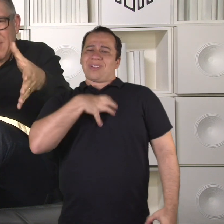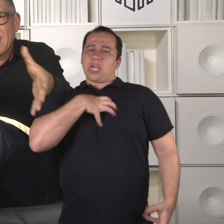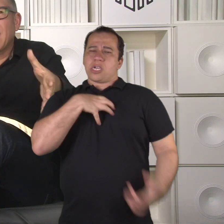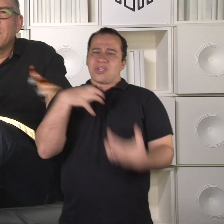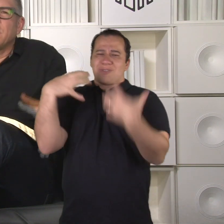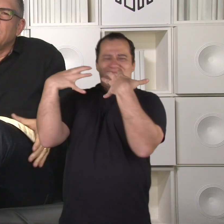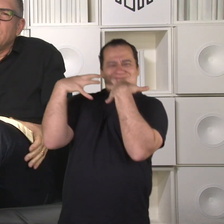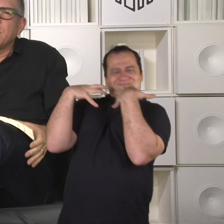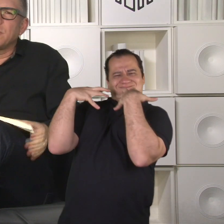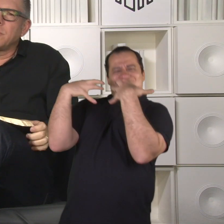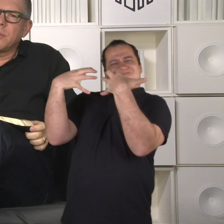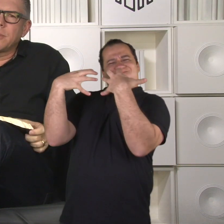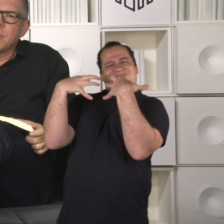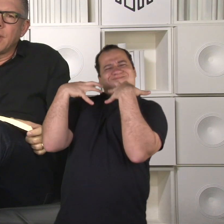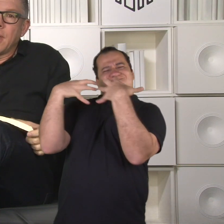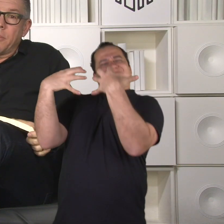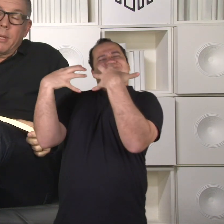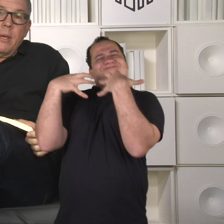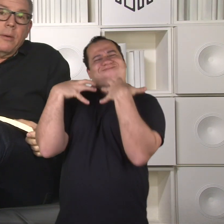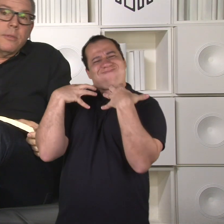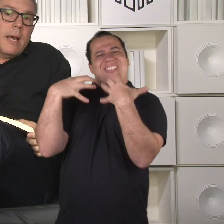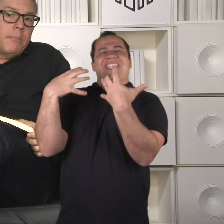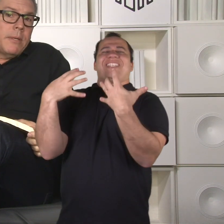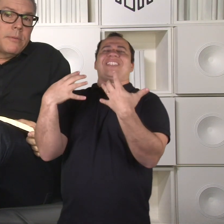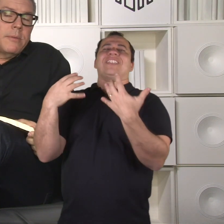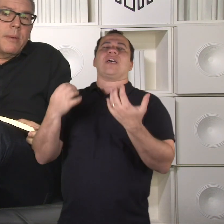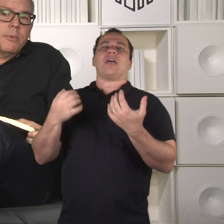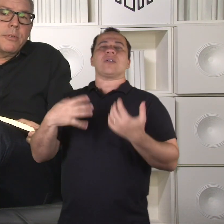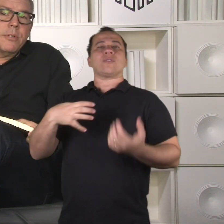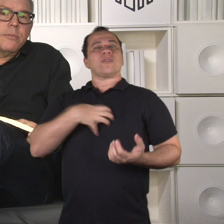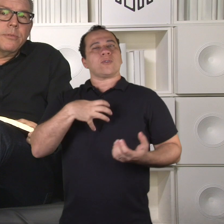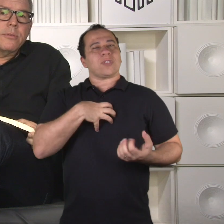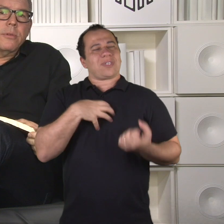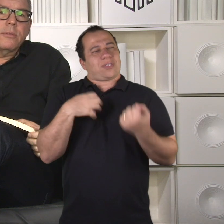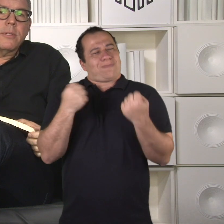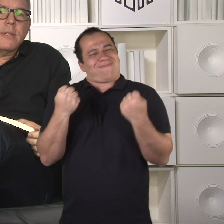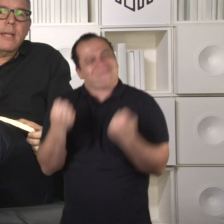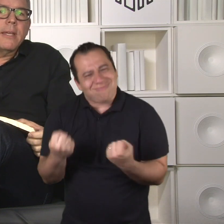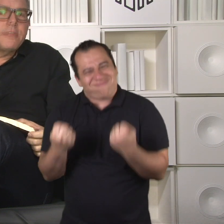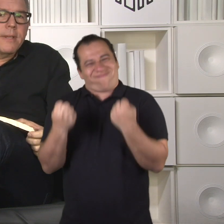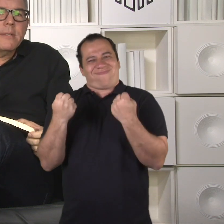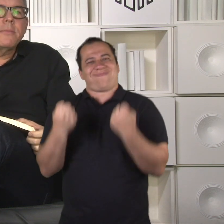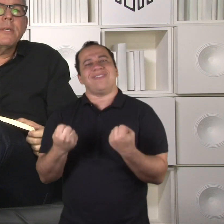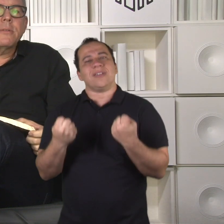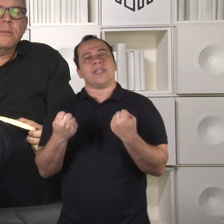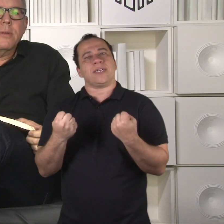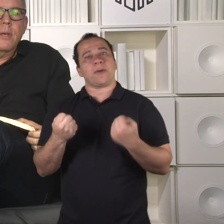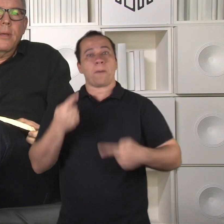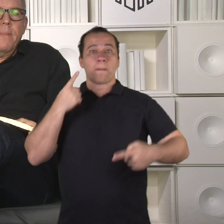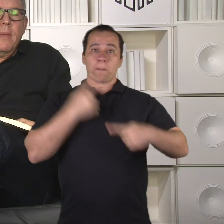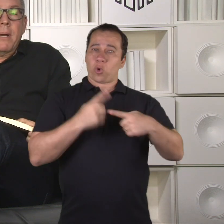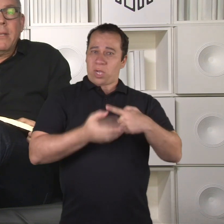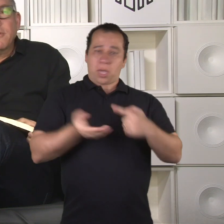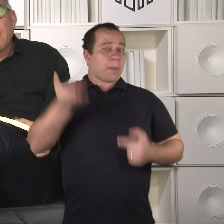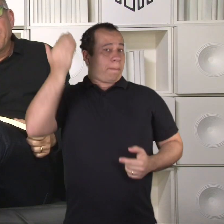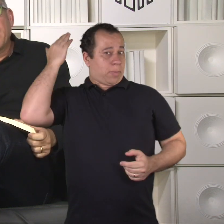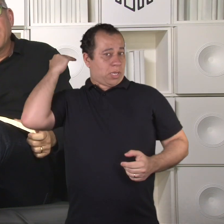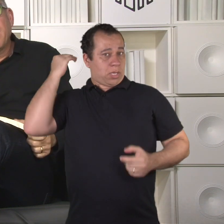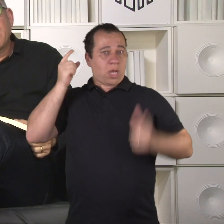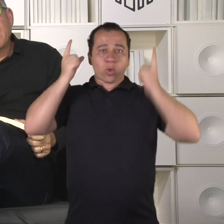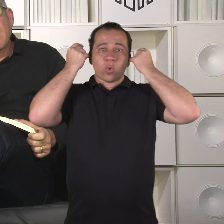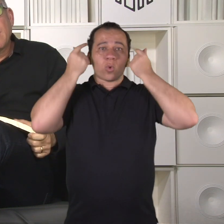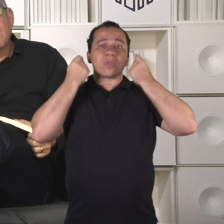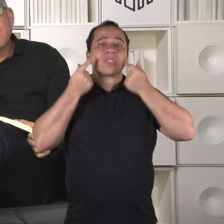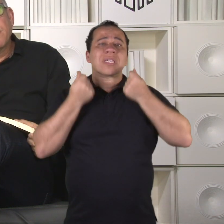peso demasiado sobre os seus ombros? Porque os rabinos do tempo de Jesus, os doutores da lei, eles faziam isso. Em Mateus